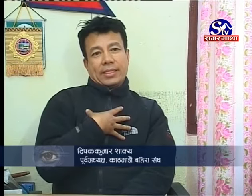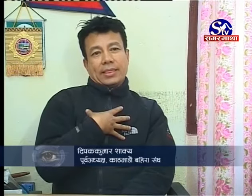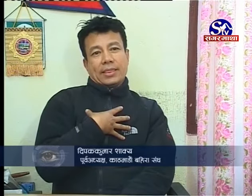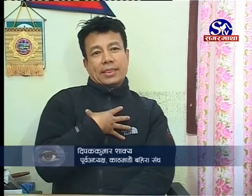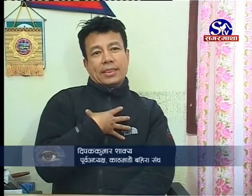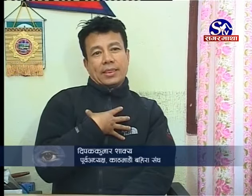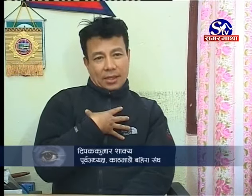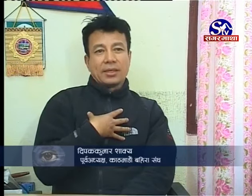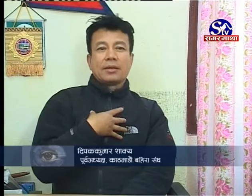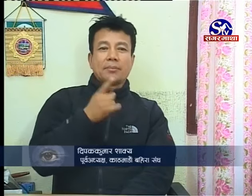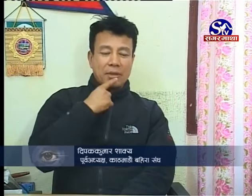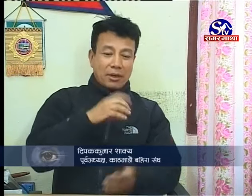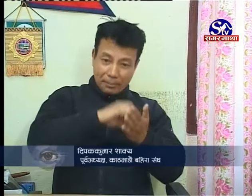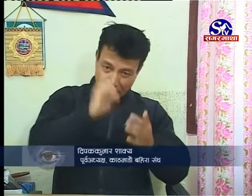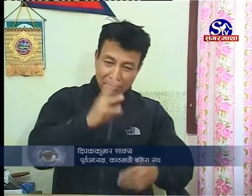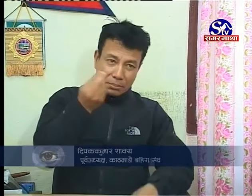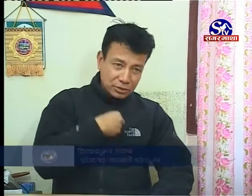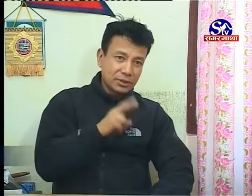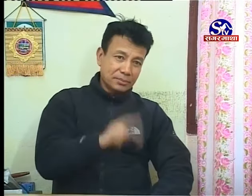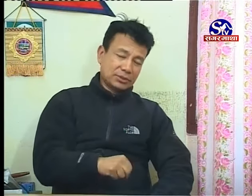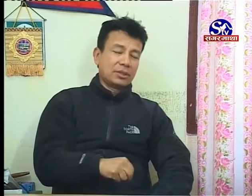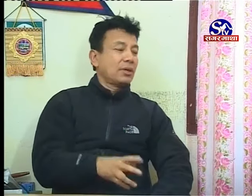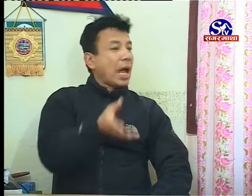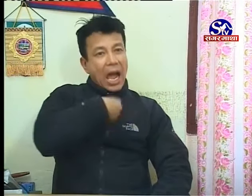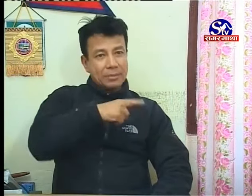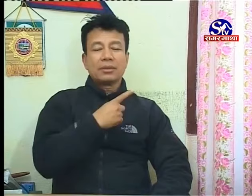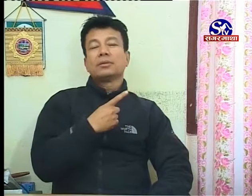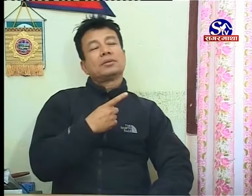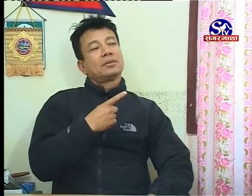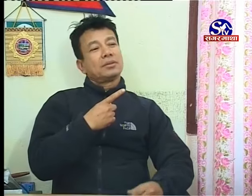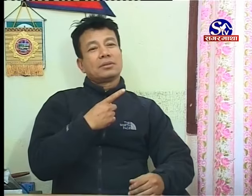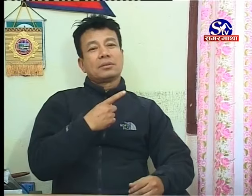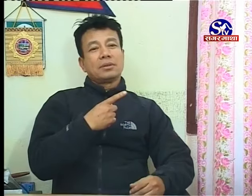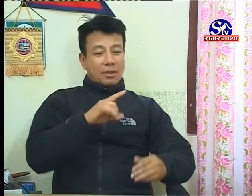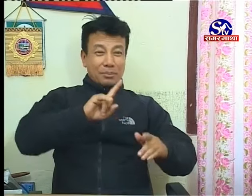लाइसेन्सको विषयमा चाहिँ बहिराहरूले आवाज उठाउनुपर्छ भनेर हामीलाई विभिन्न क्षेत्रबाट नै सल्लाह दिनुभयो।